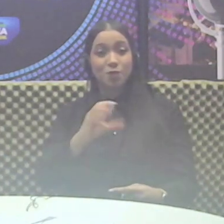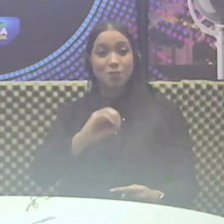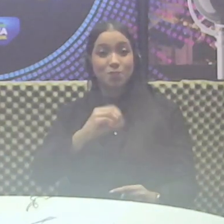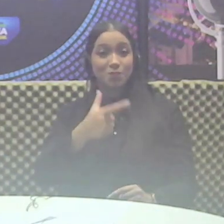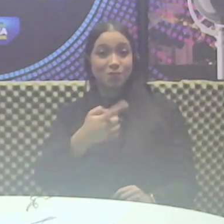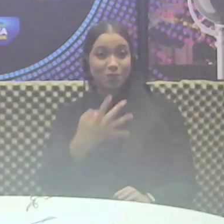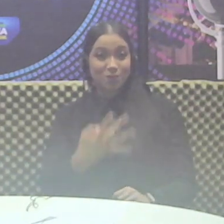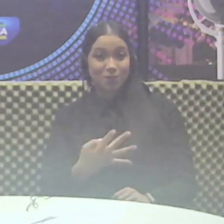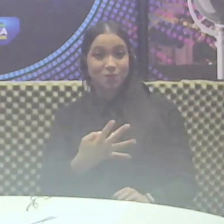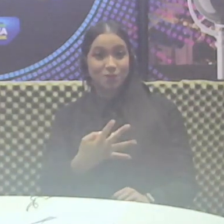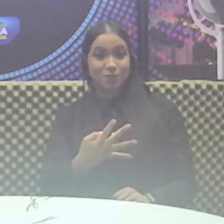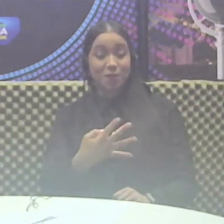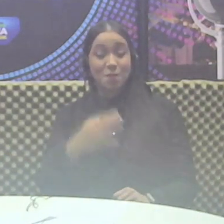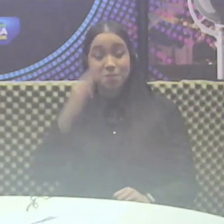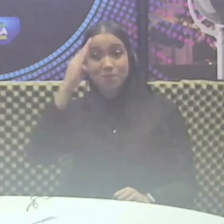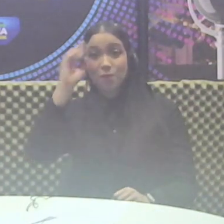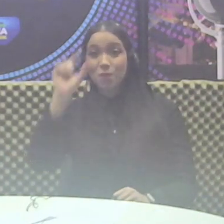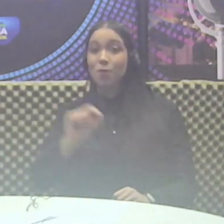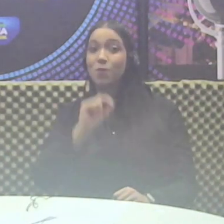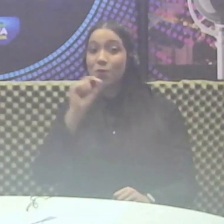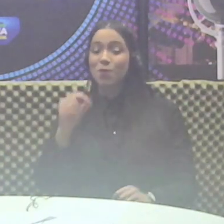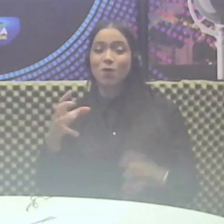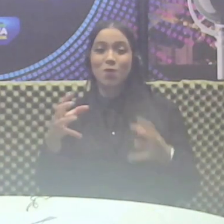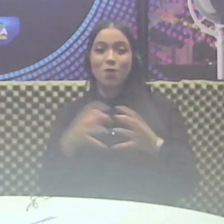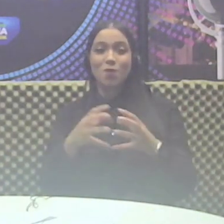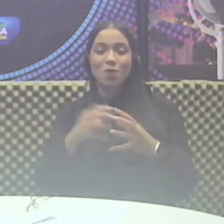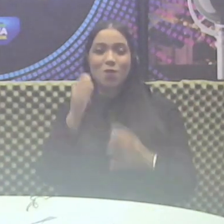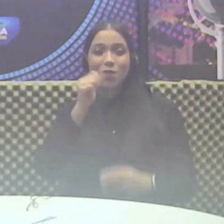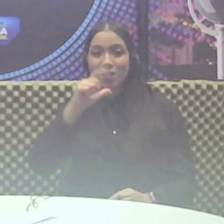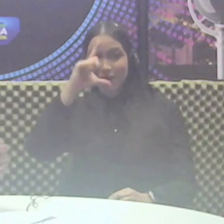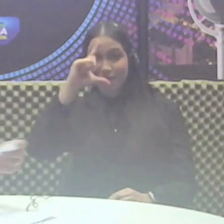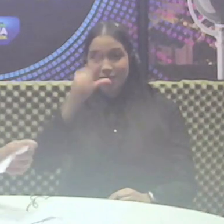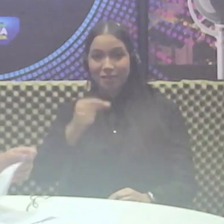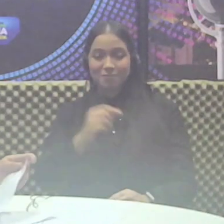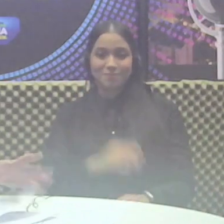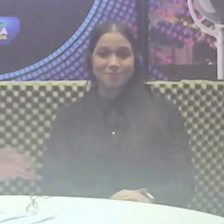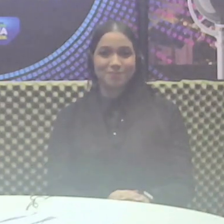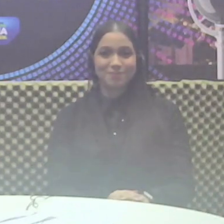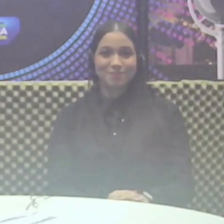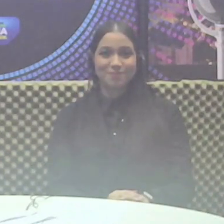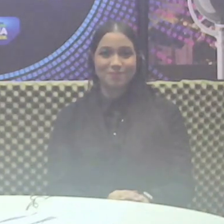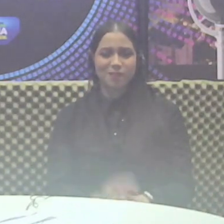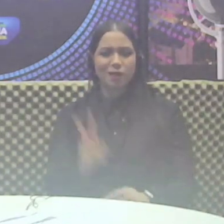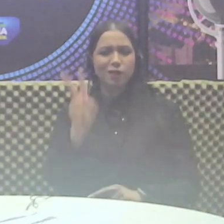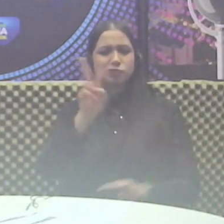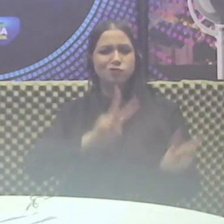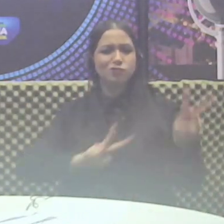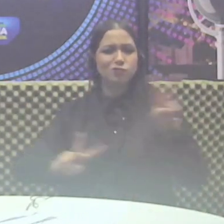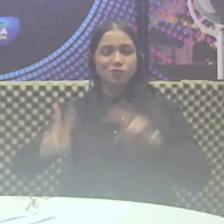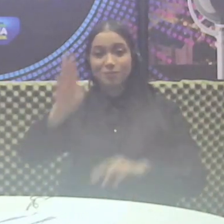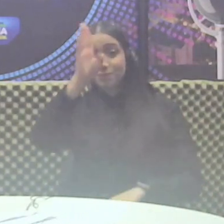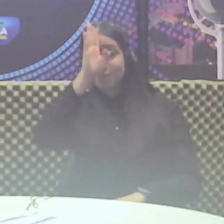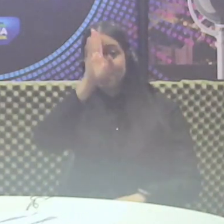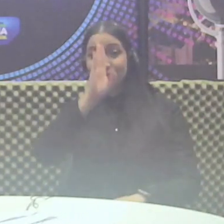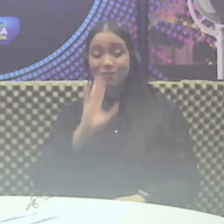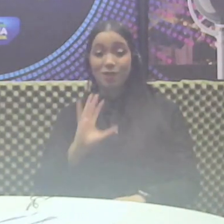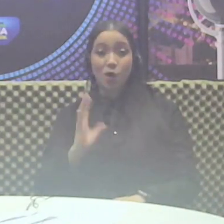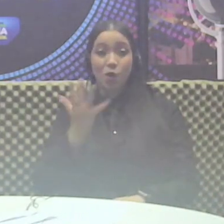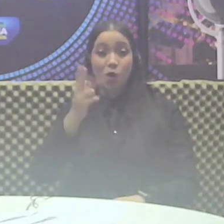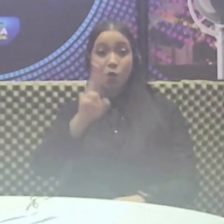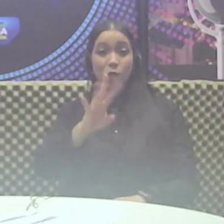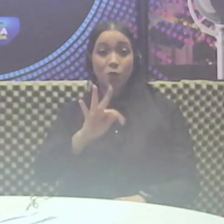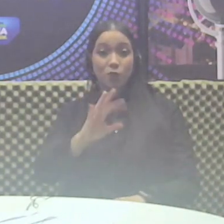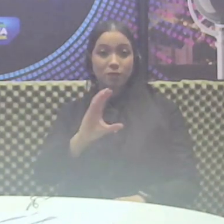2024, com destaque para a Liga de Basquete do Triângulo. A avaliação gratuita acontece no